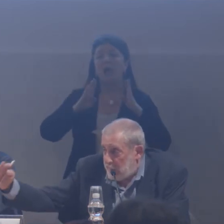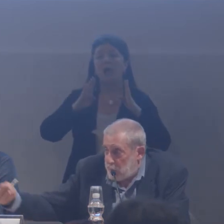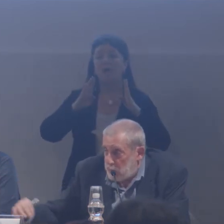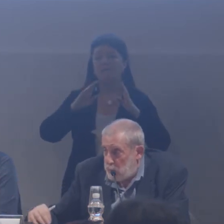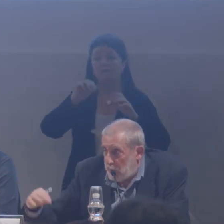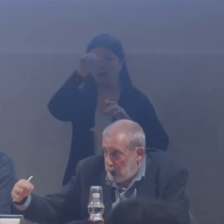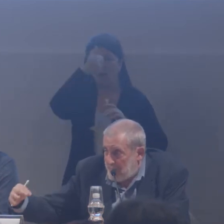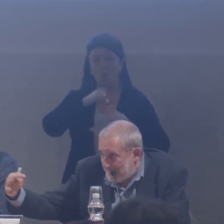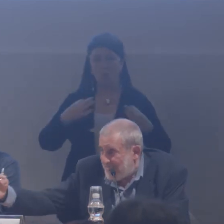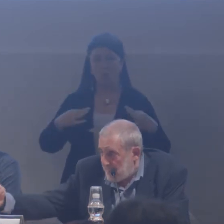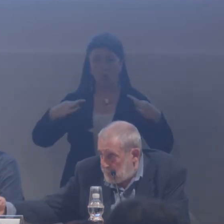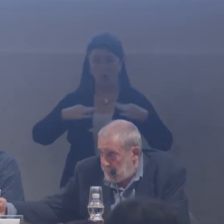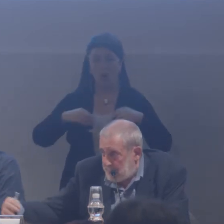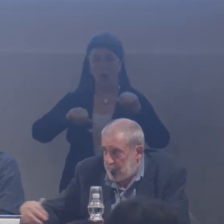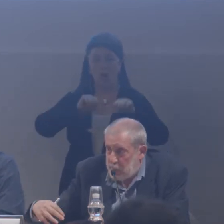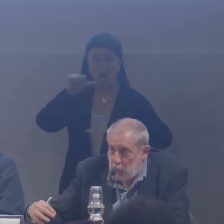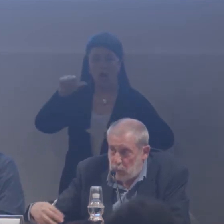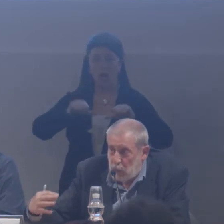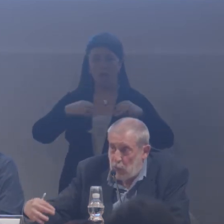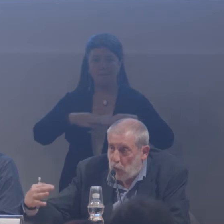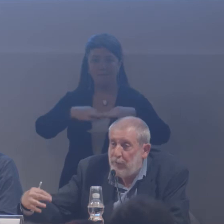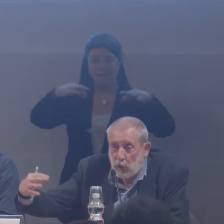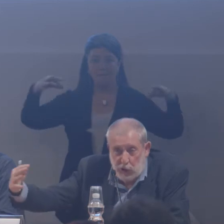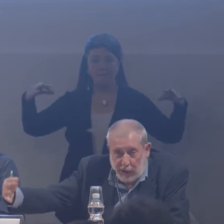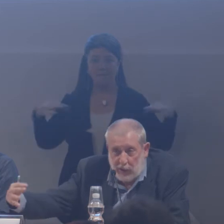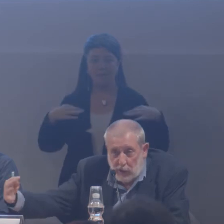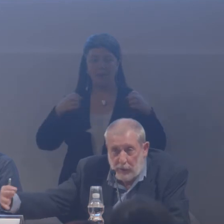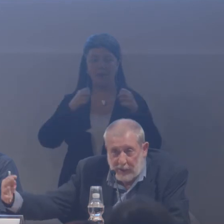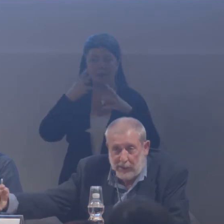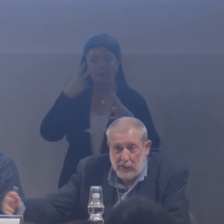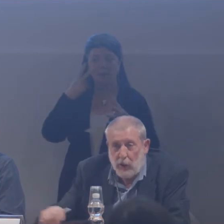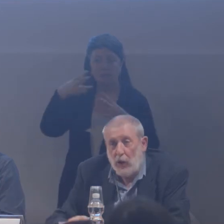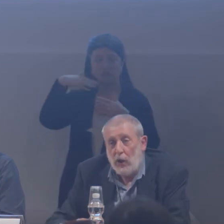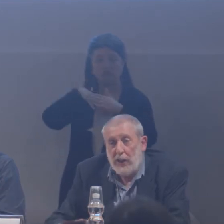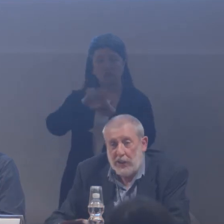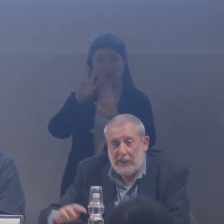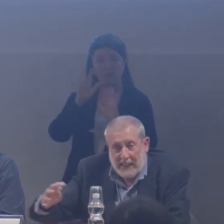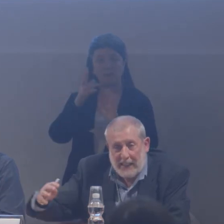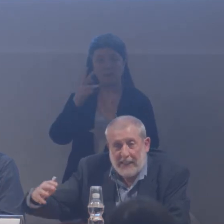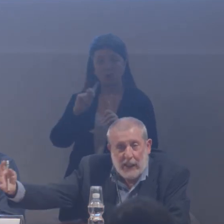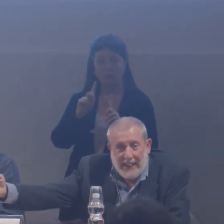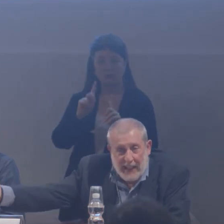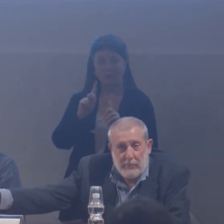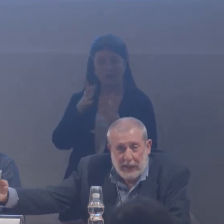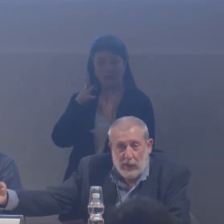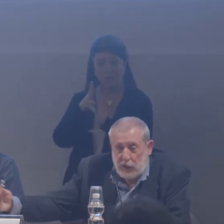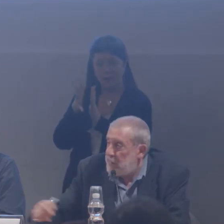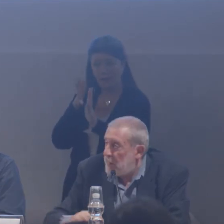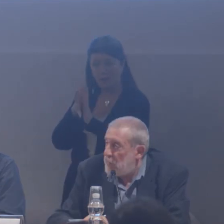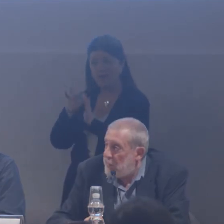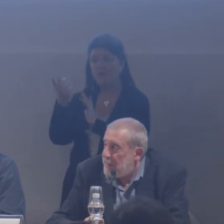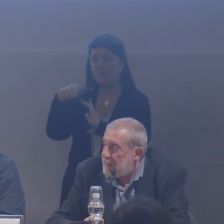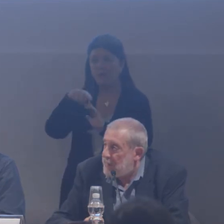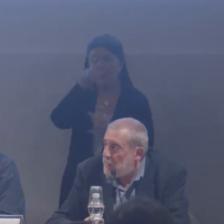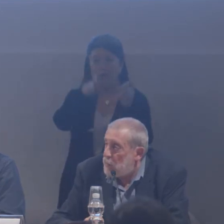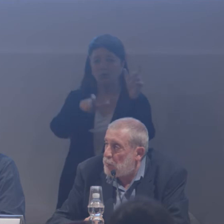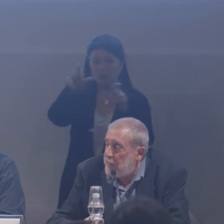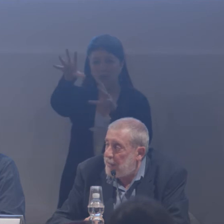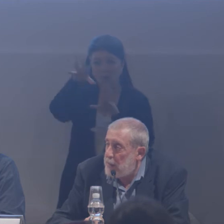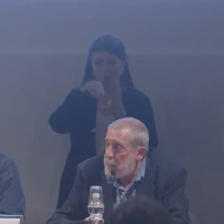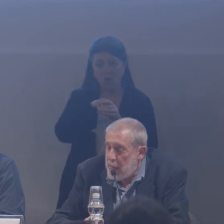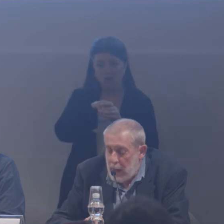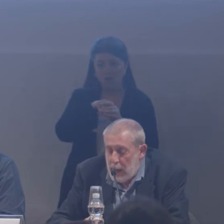diventata addirittura una mafia stragista, coinvolgendo persino i cittadini inermi che non c'entravano niente nelle